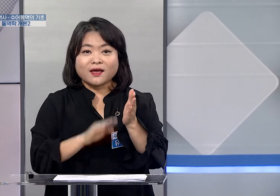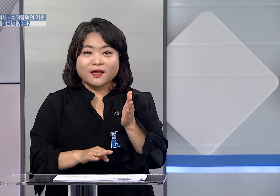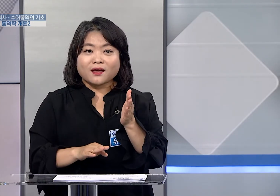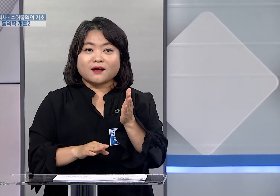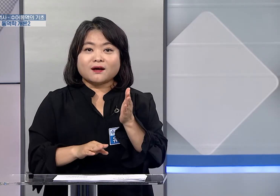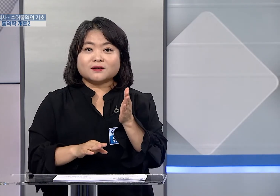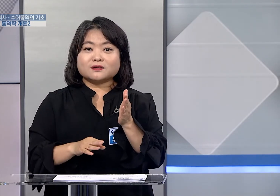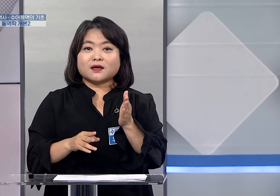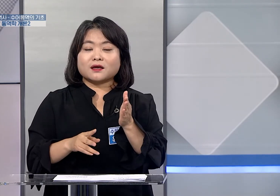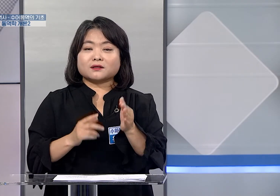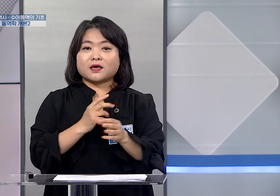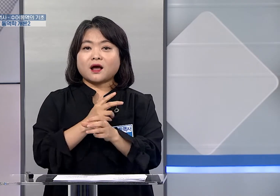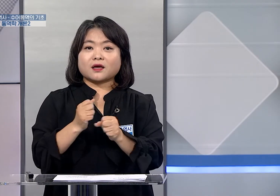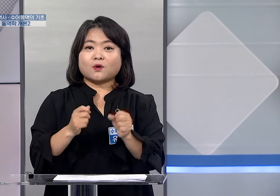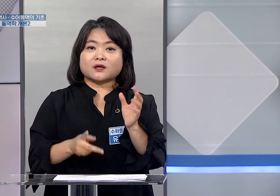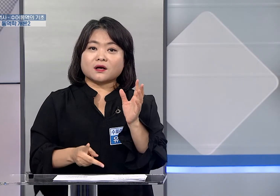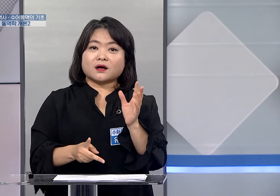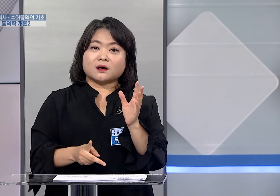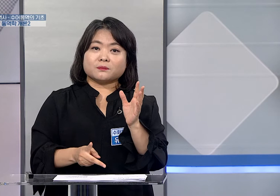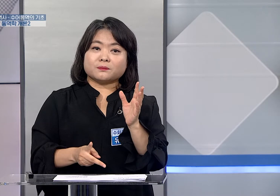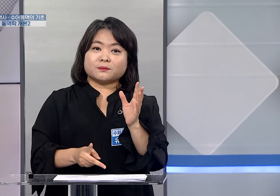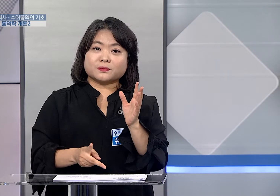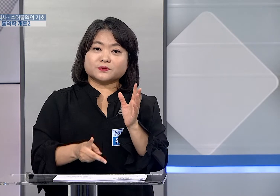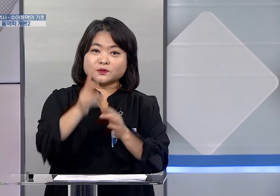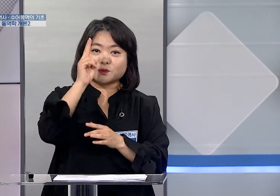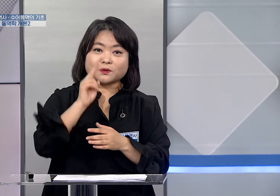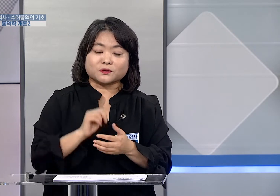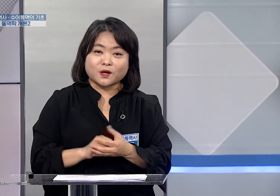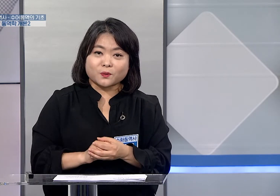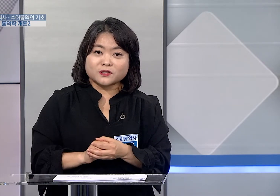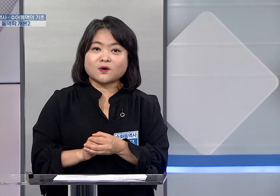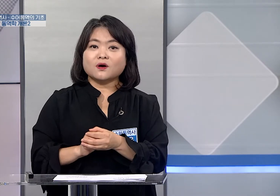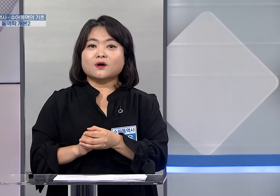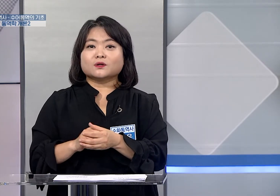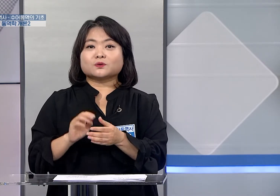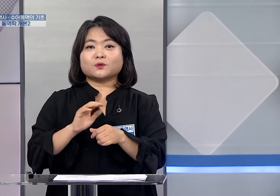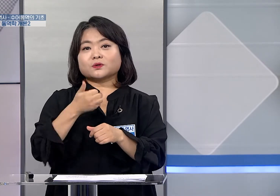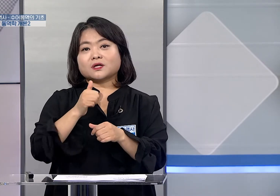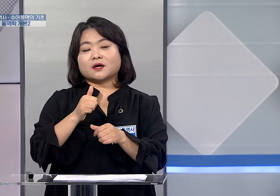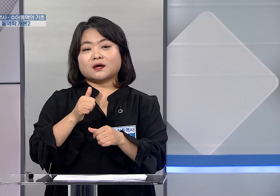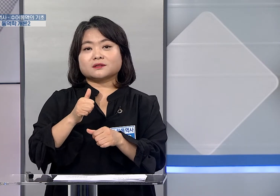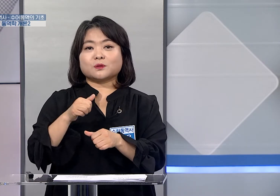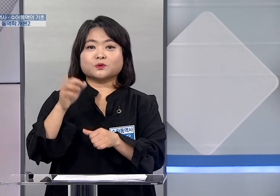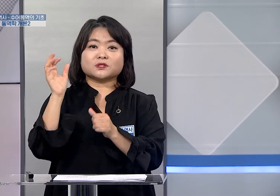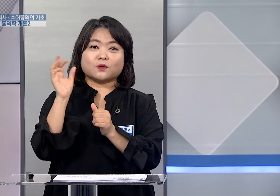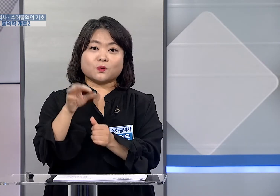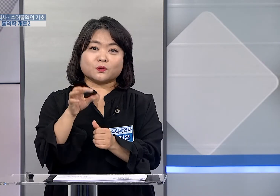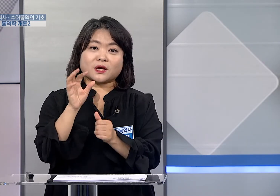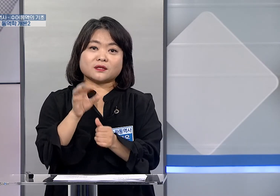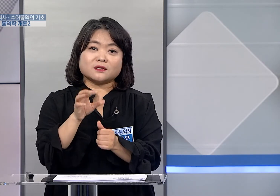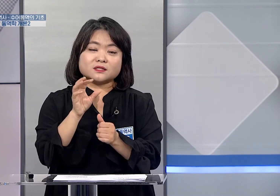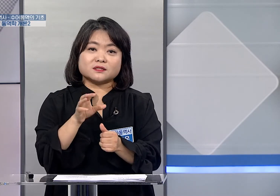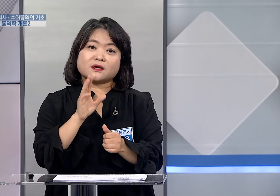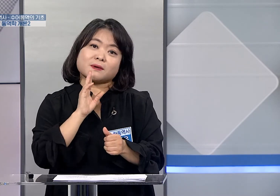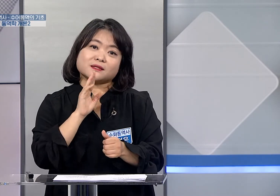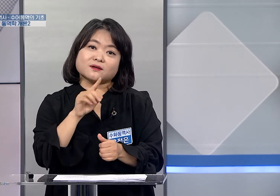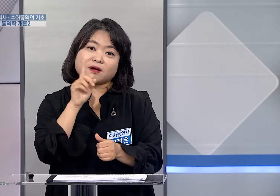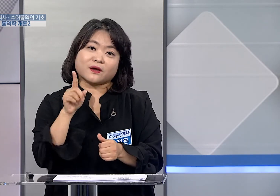이게 계약의 관계가 끊어져 버렸다고 해서 통역사 잘못이라고 야단을 치는 게 맞는 걸까요?